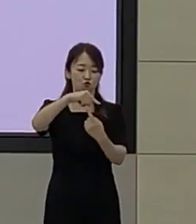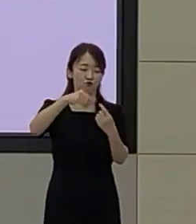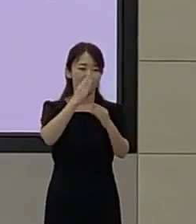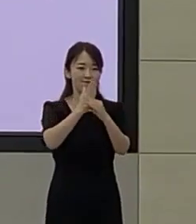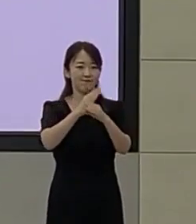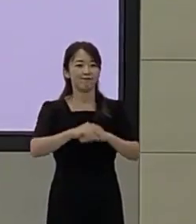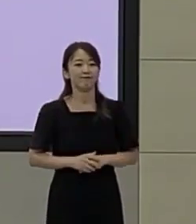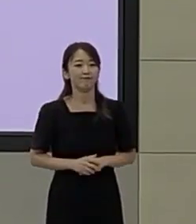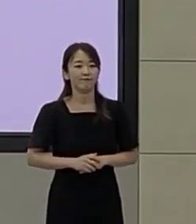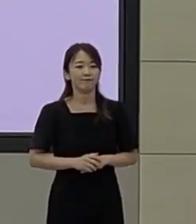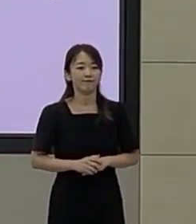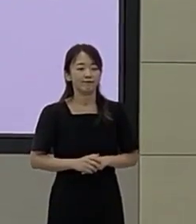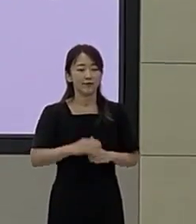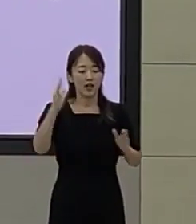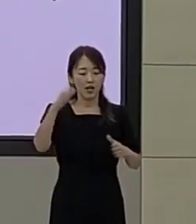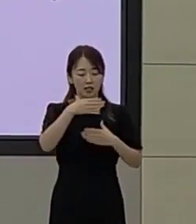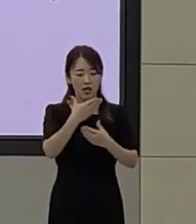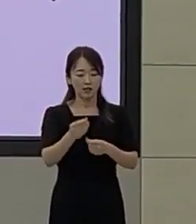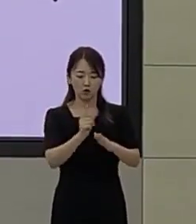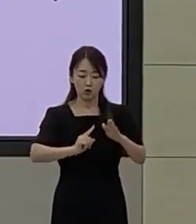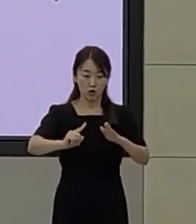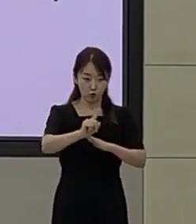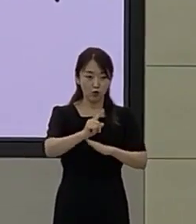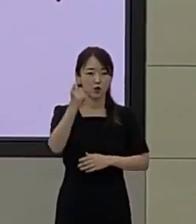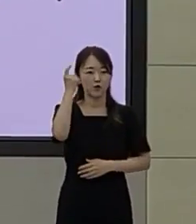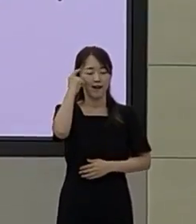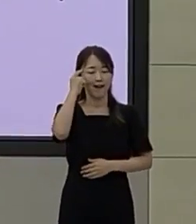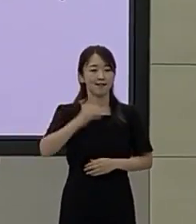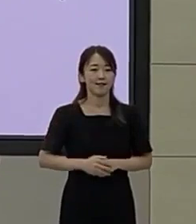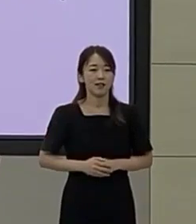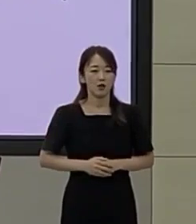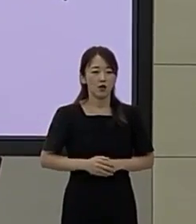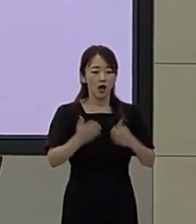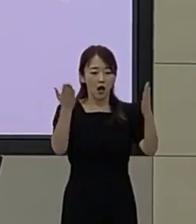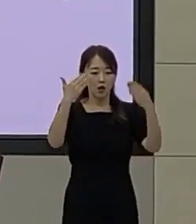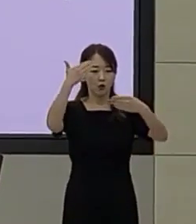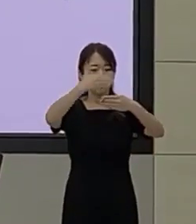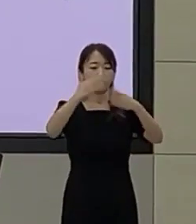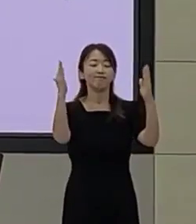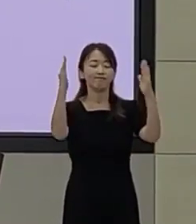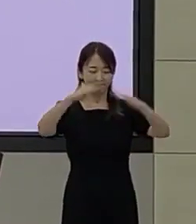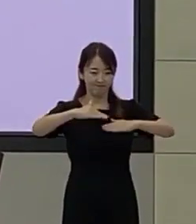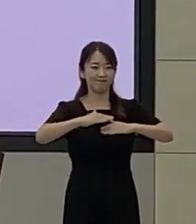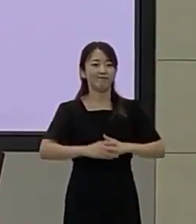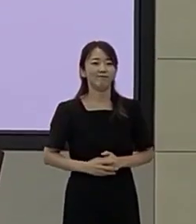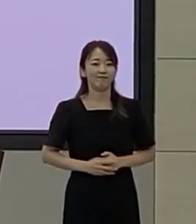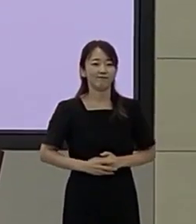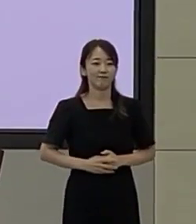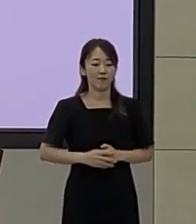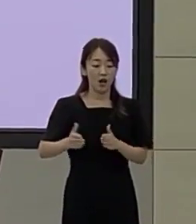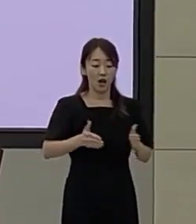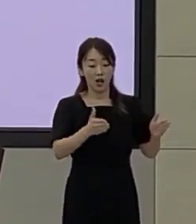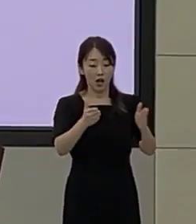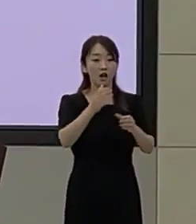있습니다. 학생 안전을 최우선 과제로 두고 우리의 학교 담당까지도 품으로